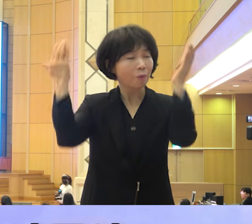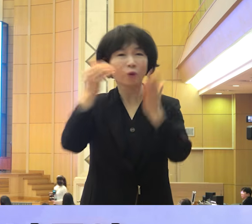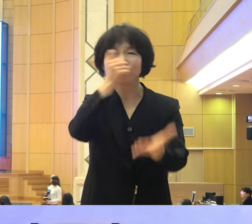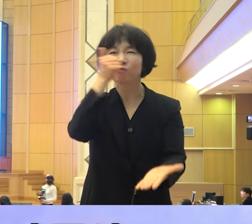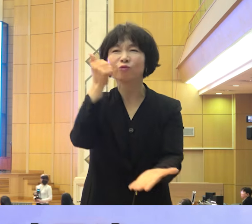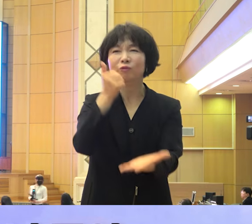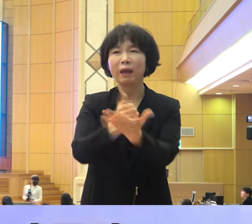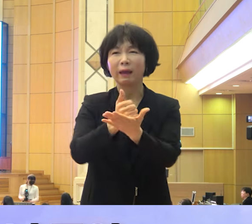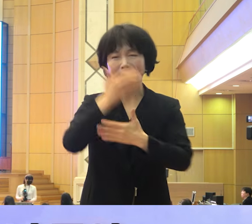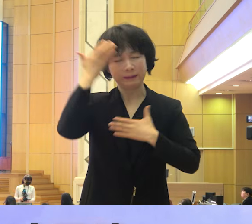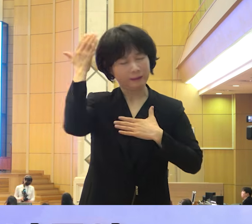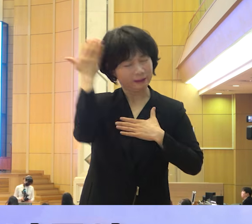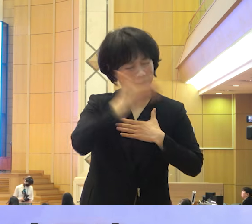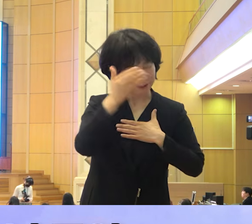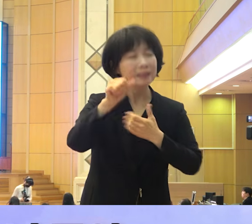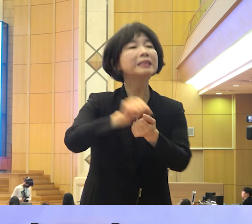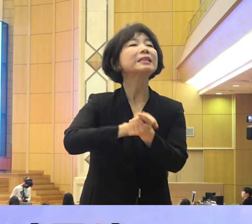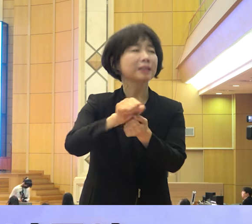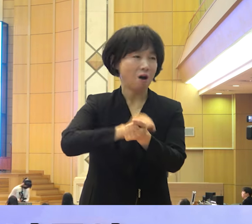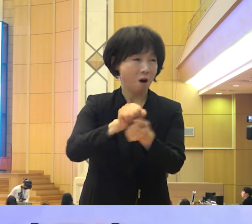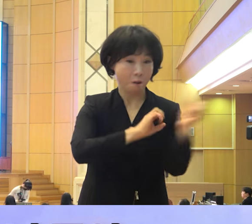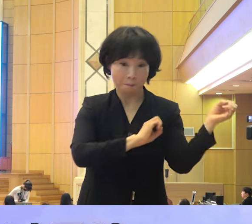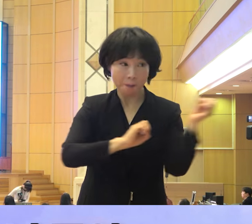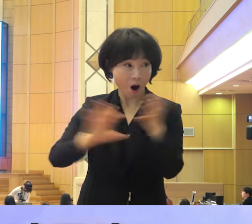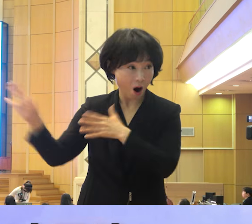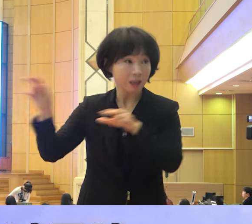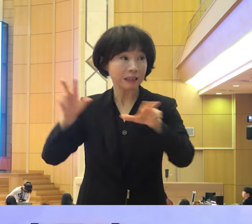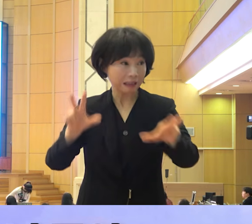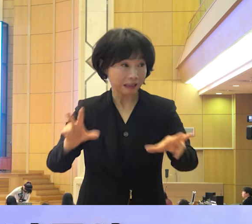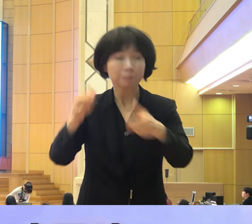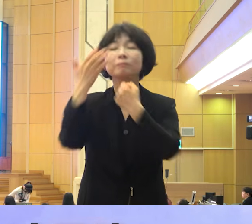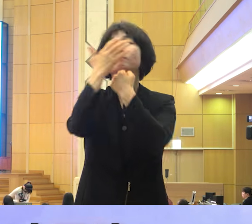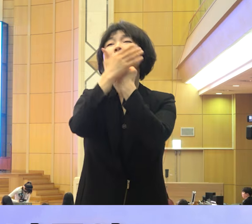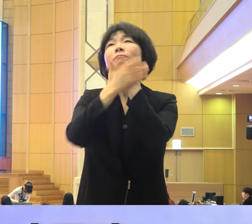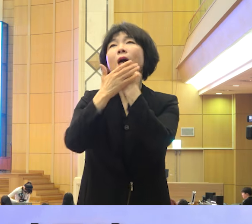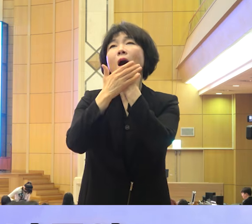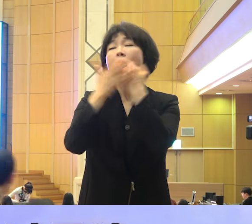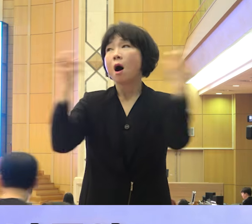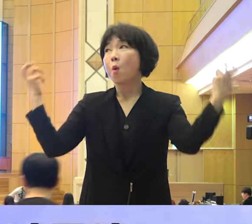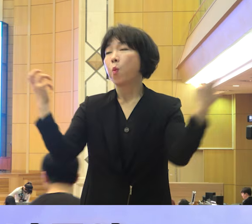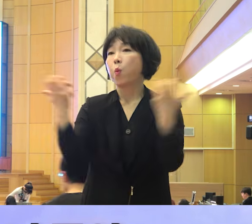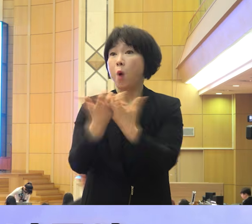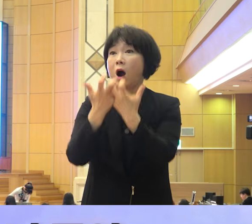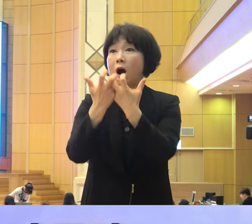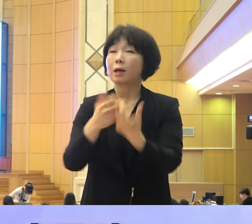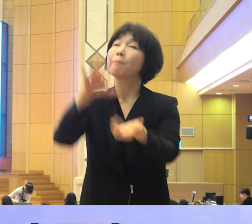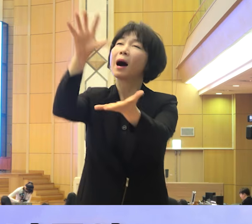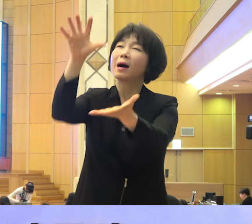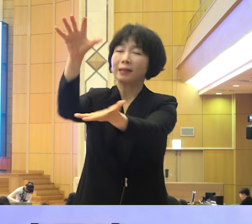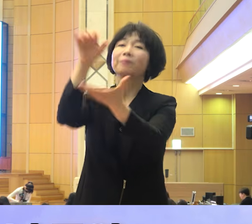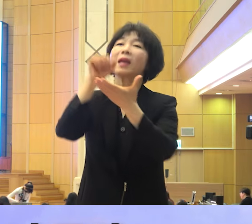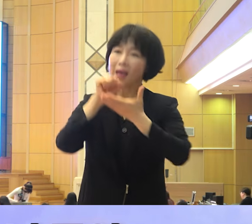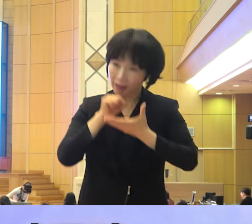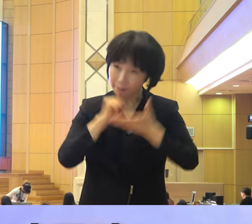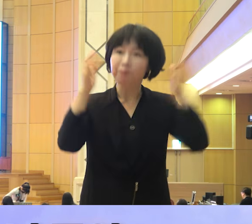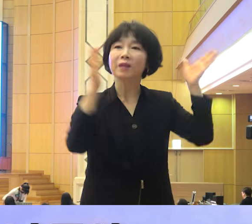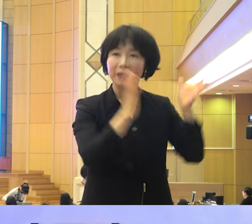모든 죄 모두 씻어버리니 나 지금 은혜를 충만하게 받아.